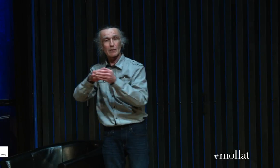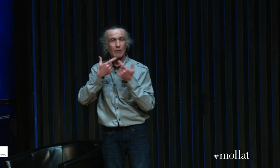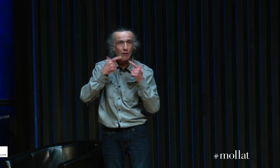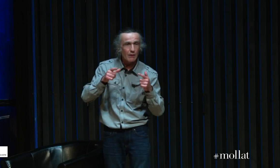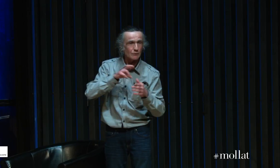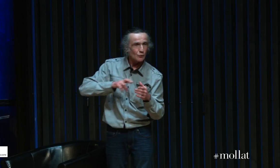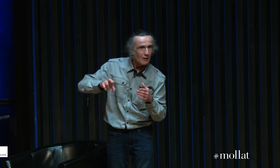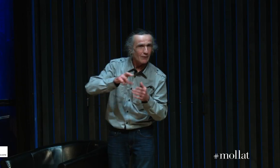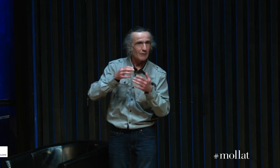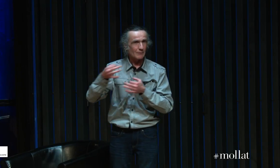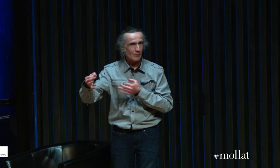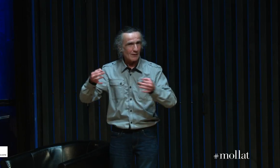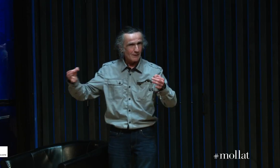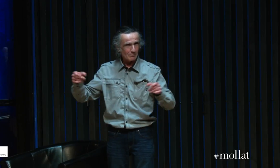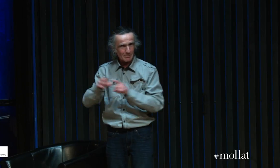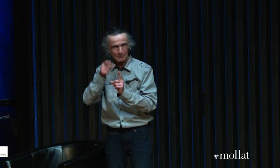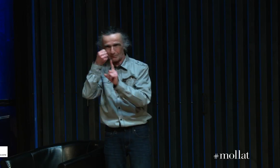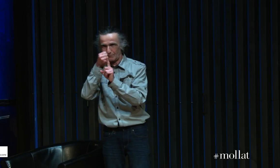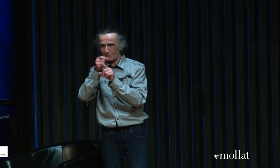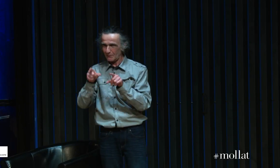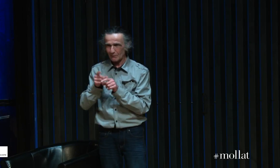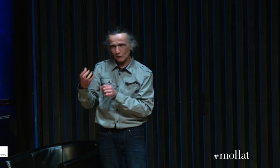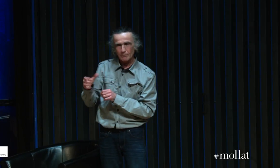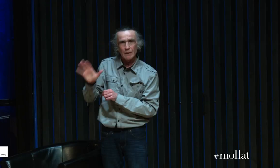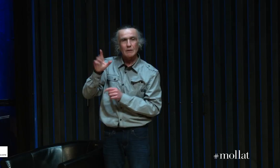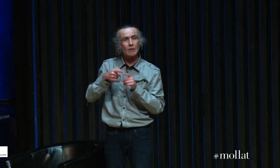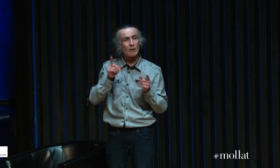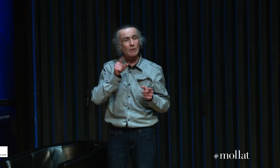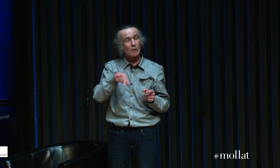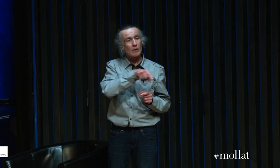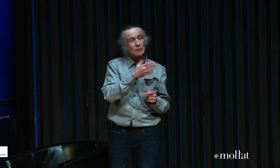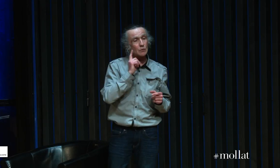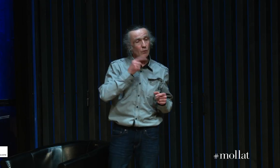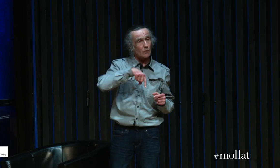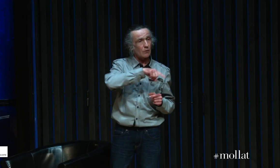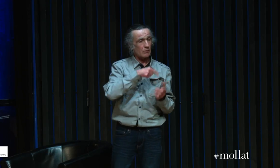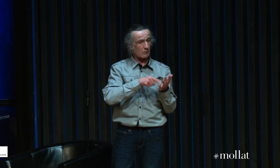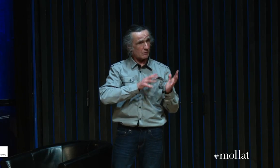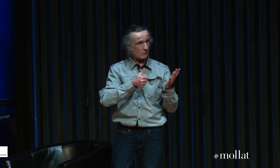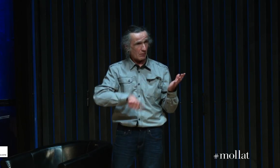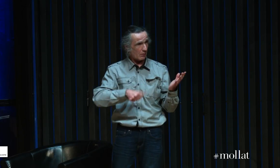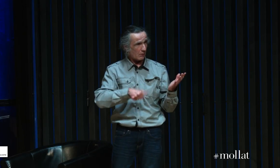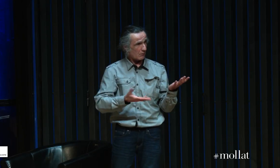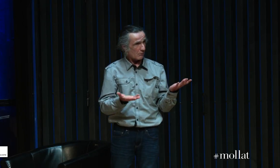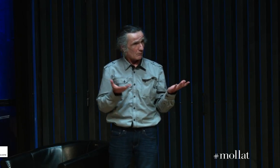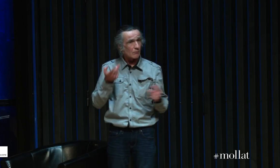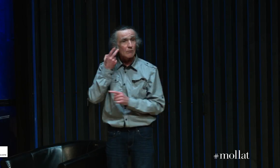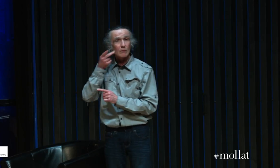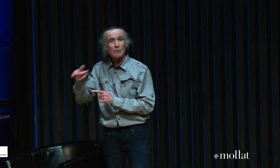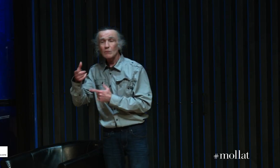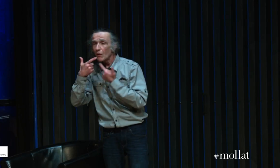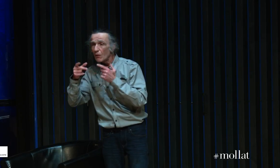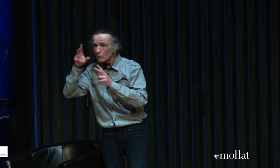signes dans la Constitution, et qu'il y ait vraiment du... Vous savez, il y a du militantisme en France, de part et